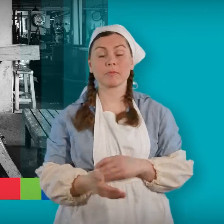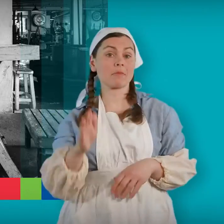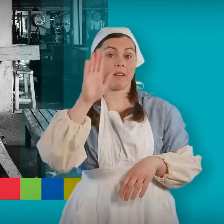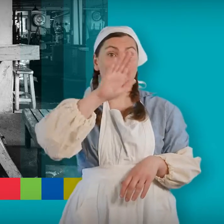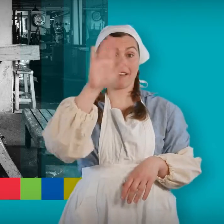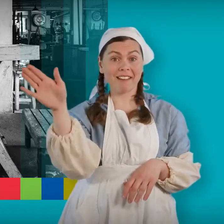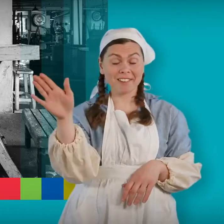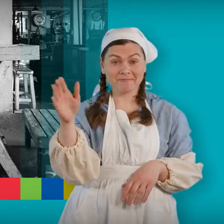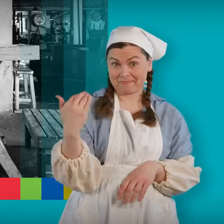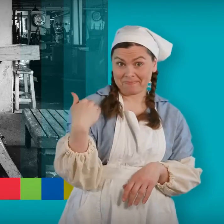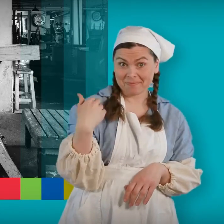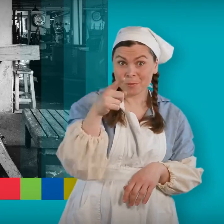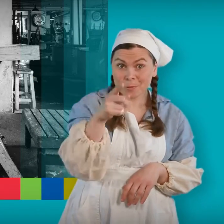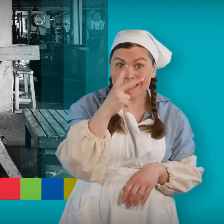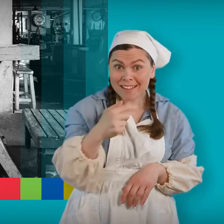Hei, så du nettopp at jeg trente fisk?